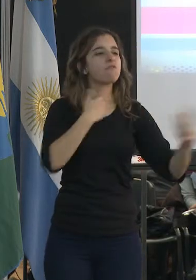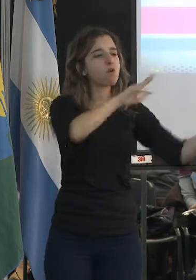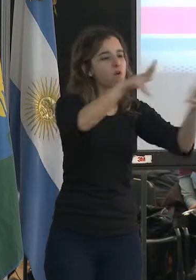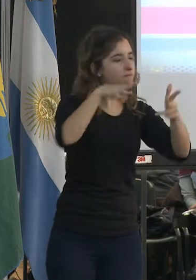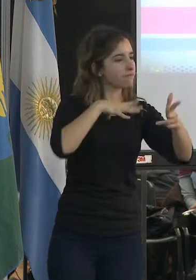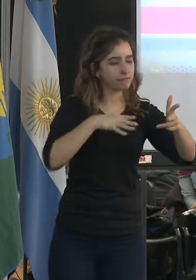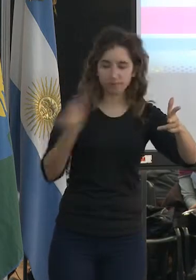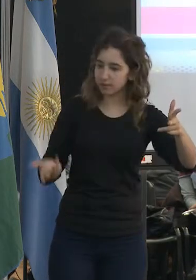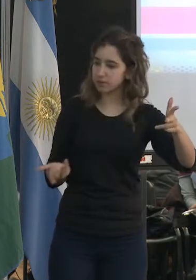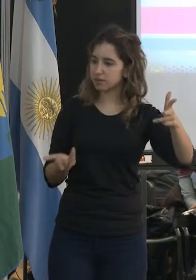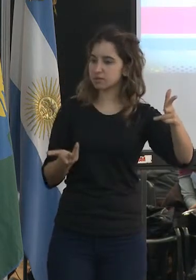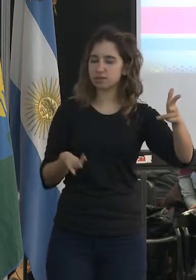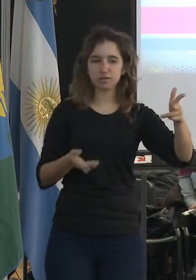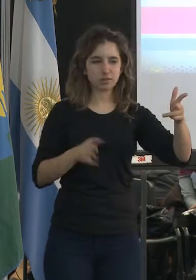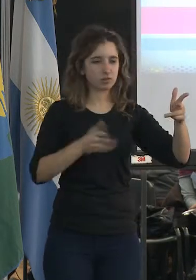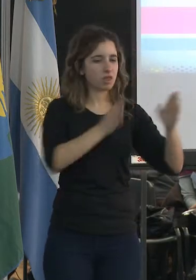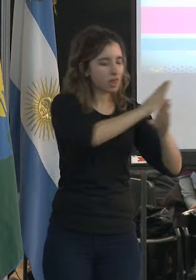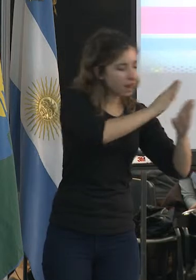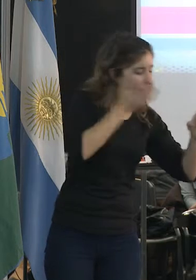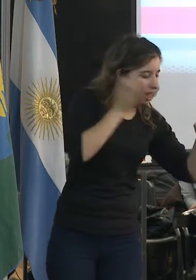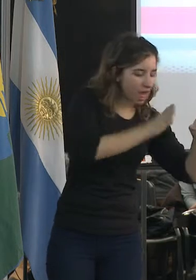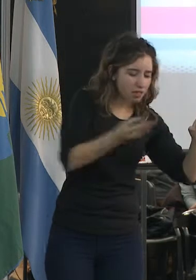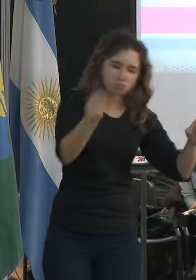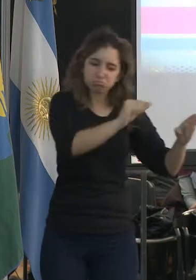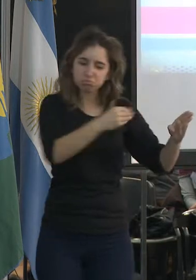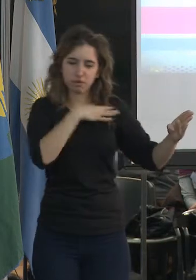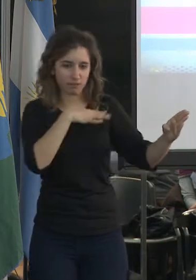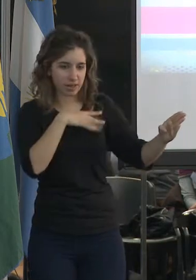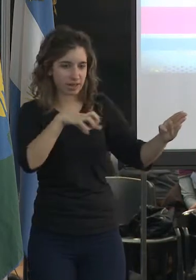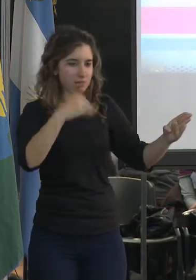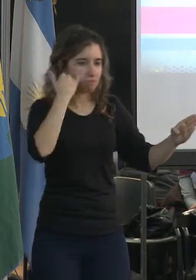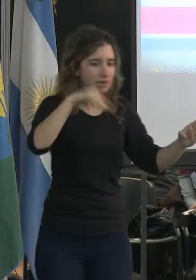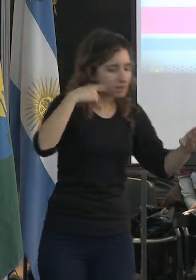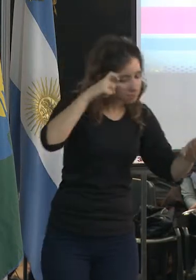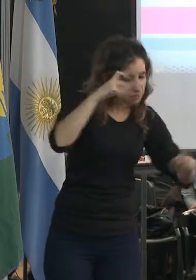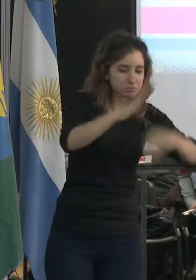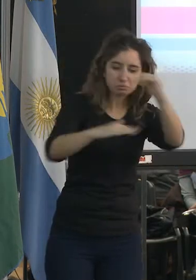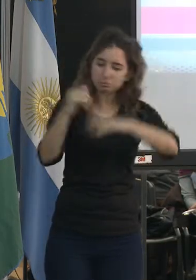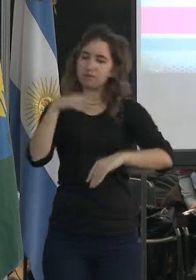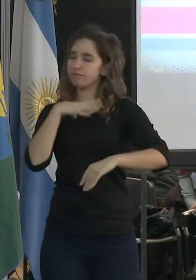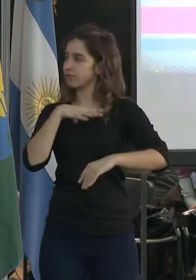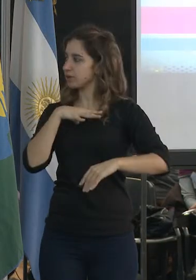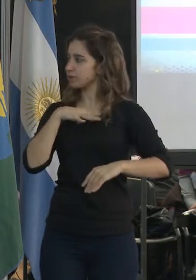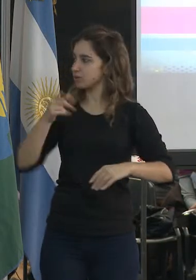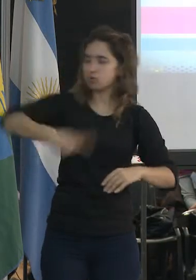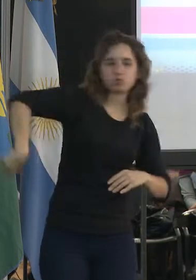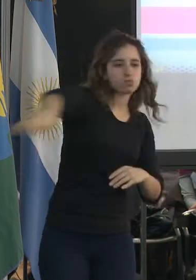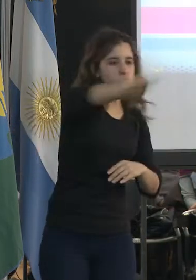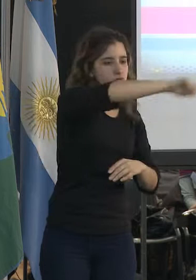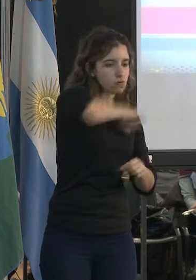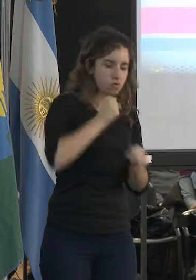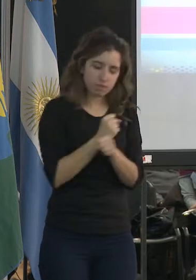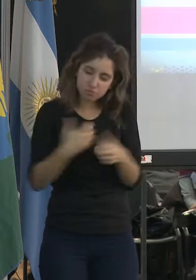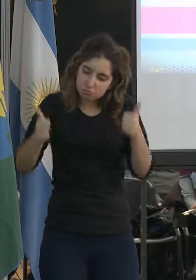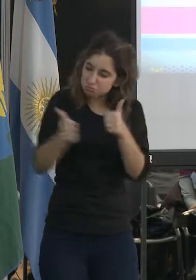del espectro que hay que meterlas adentro del espectro, queda mucho del tercer sector que hay que construir entre todos y esta es una tarea que la tenemos que hacer